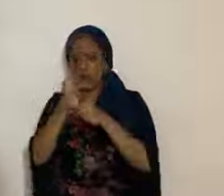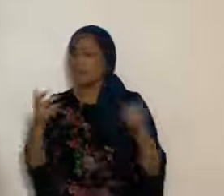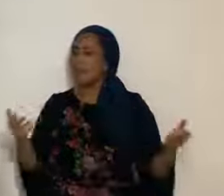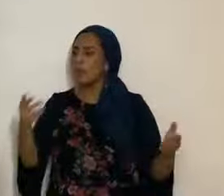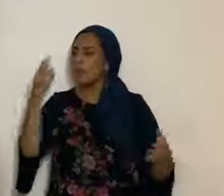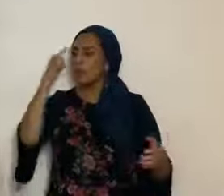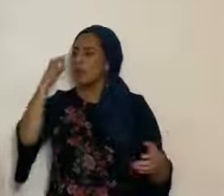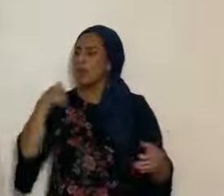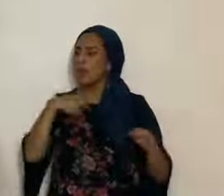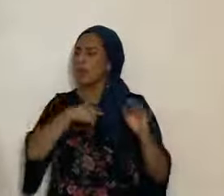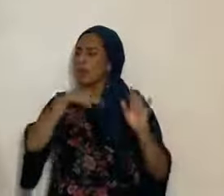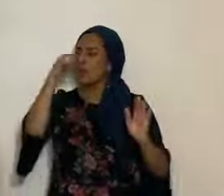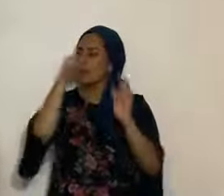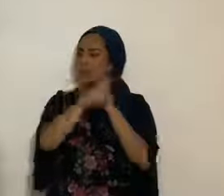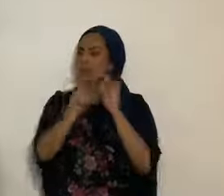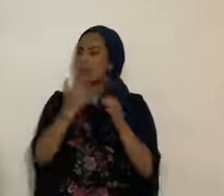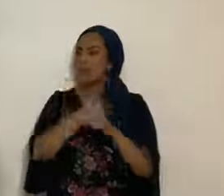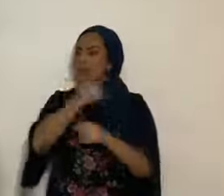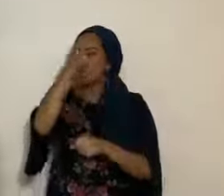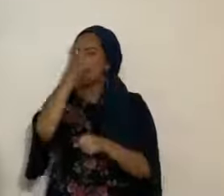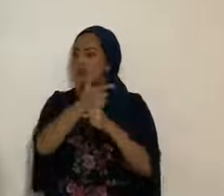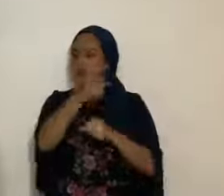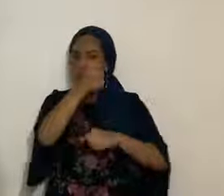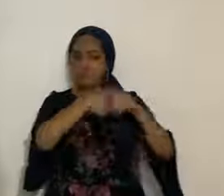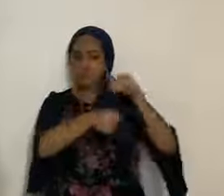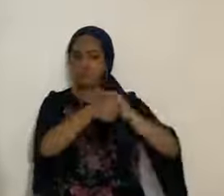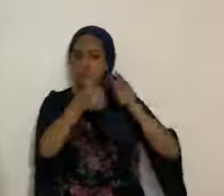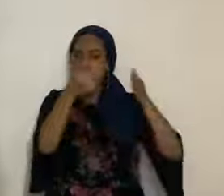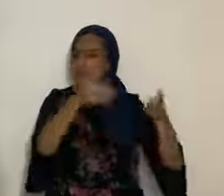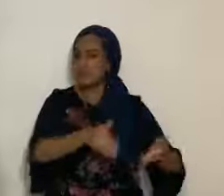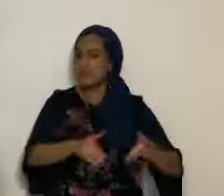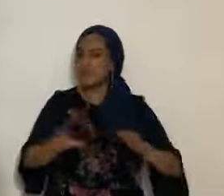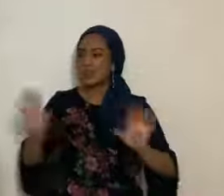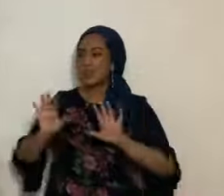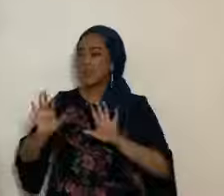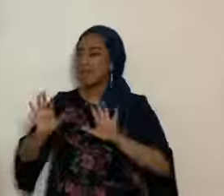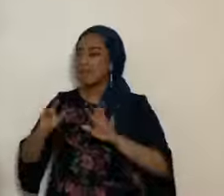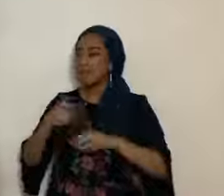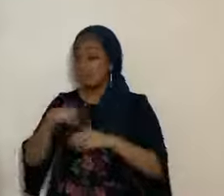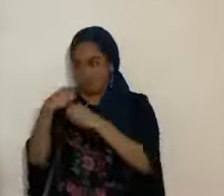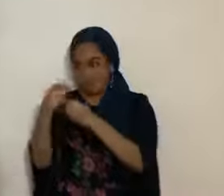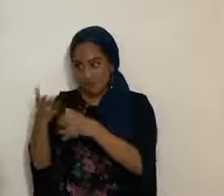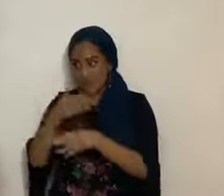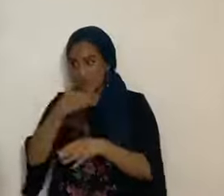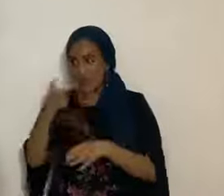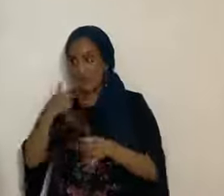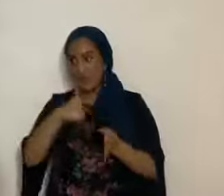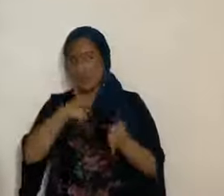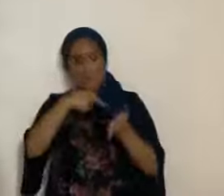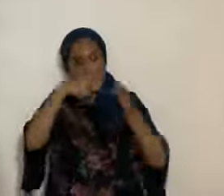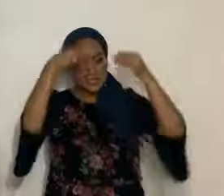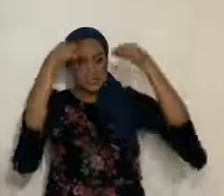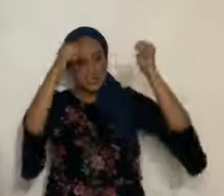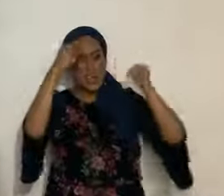hay en que matemos a nuestro hermano y encubramos su muerte? Venid, y vendámosle a los ismaelitas, y no sea